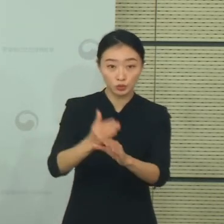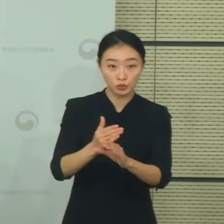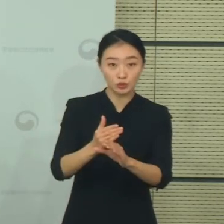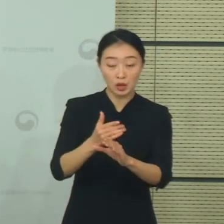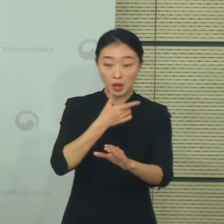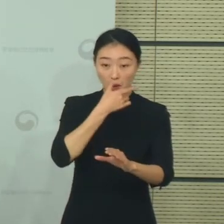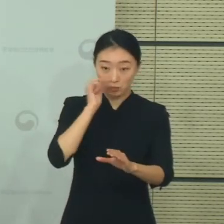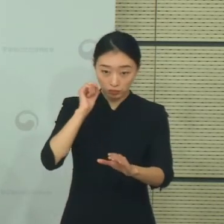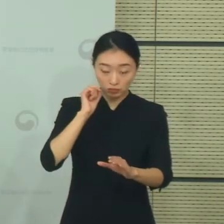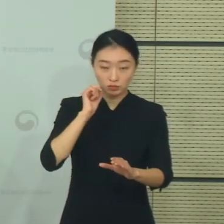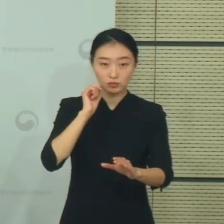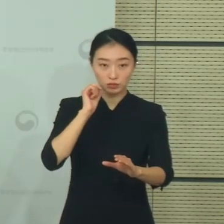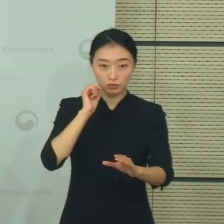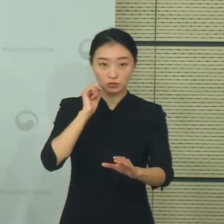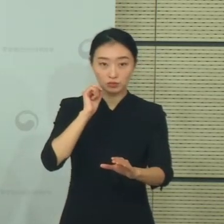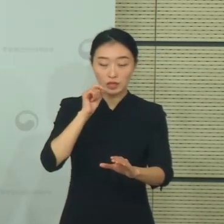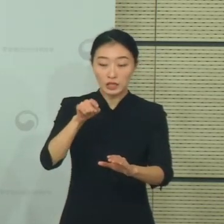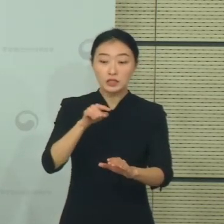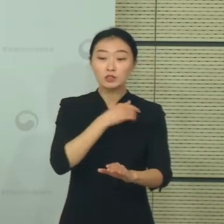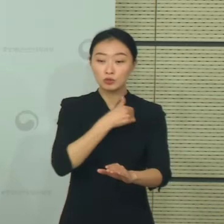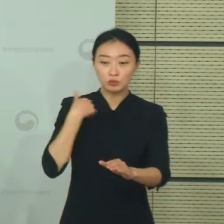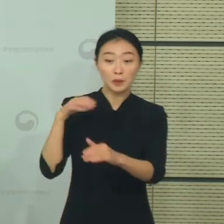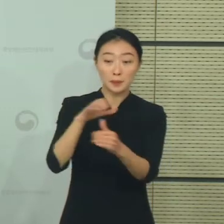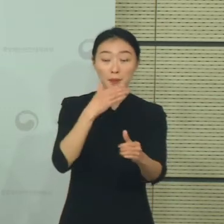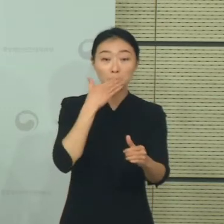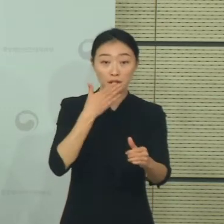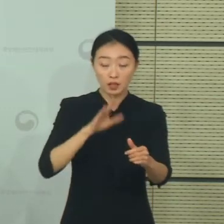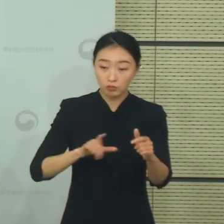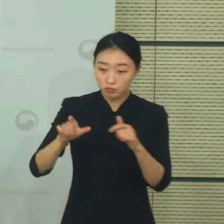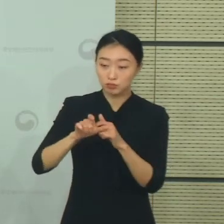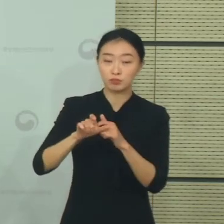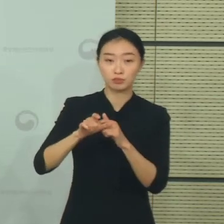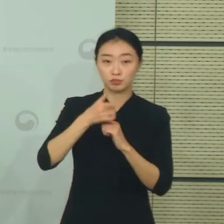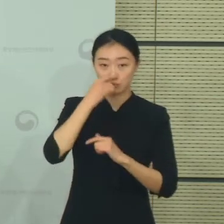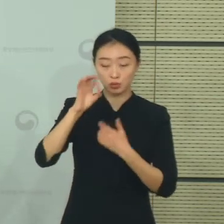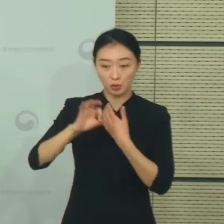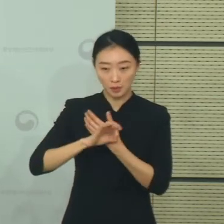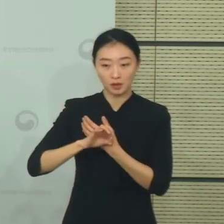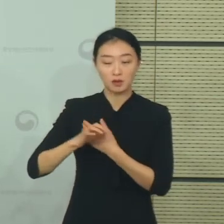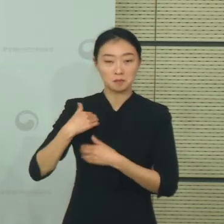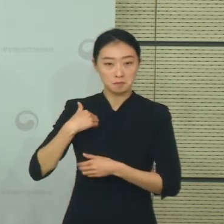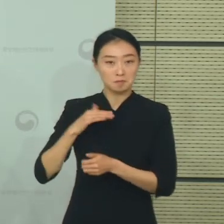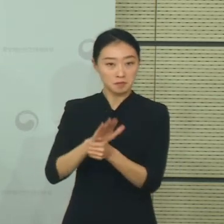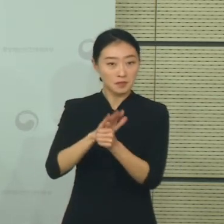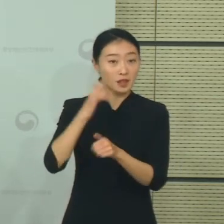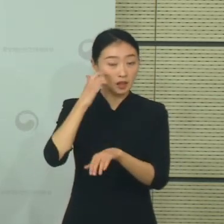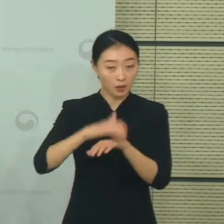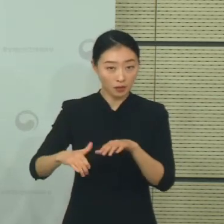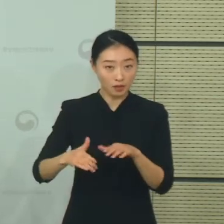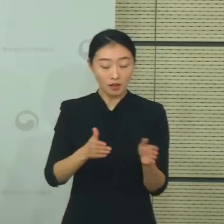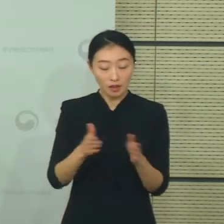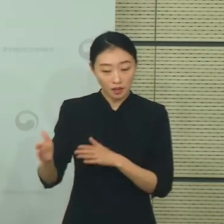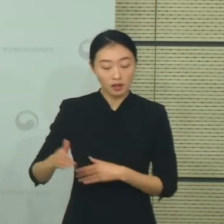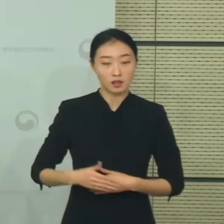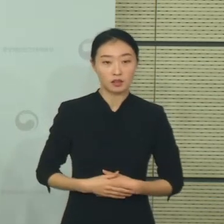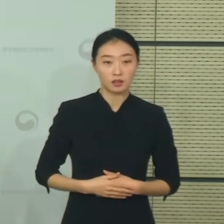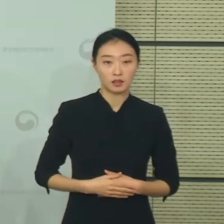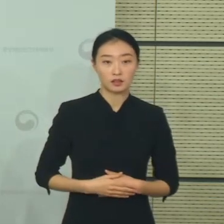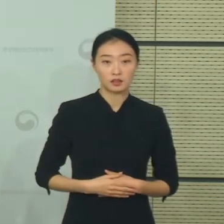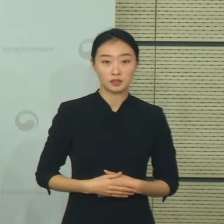부분들을 충분하게 활용하면 가능할 것이라고 판단이 듭니다. 다만 이제 계속해서 어떤